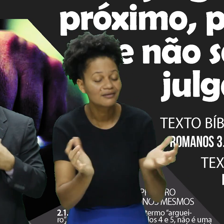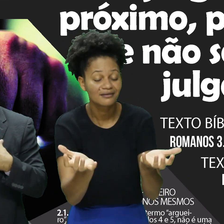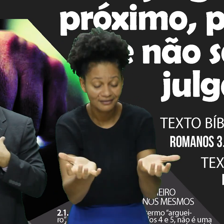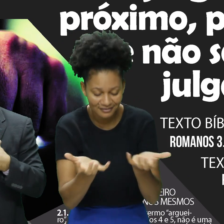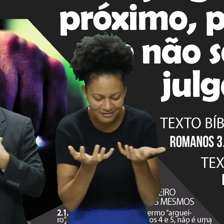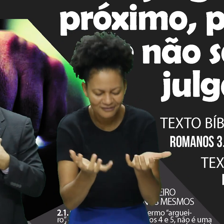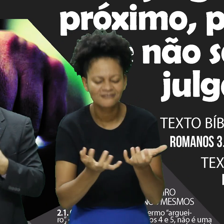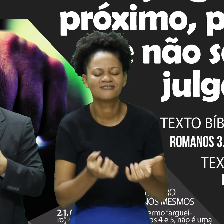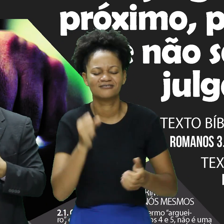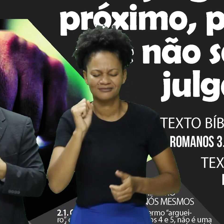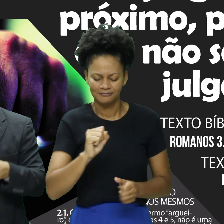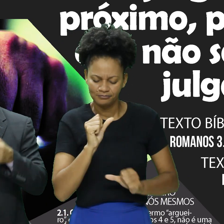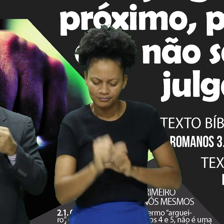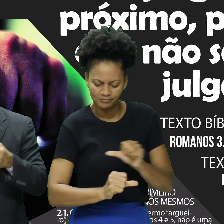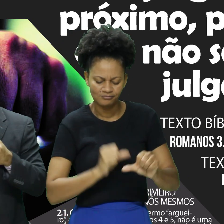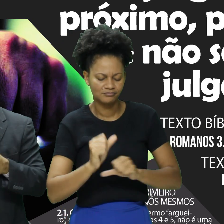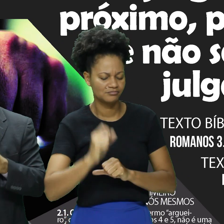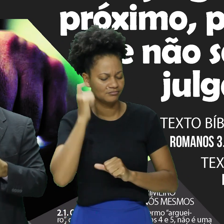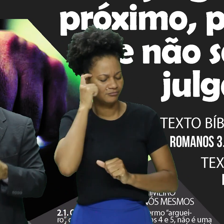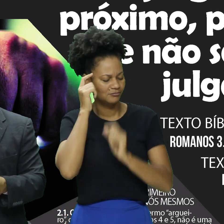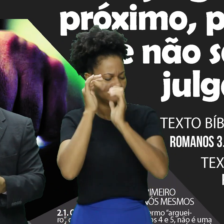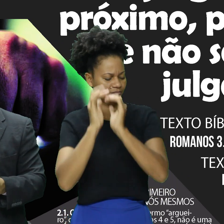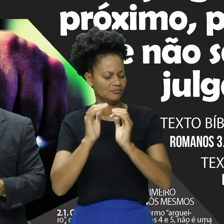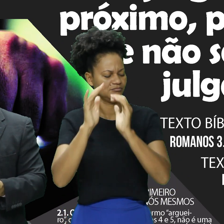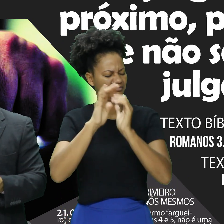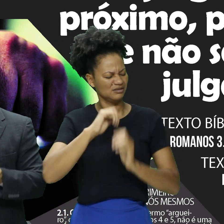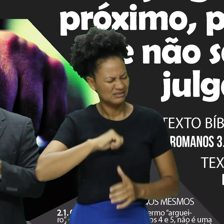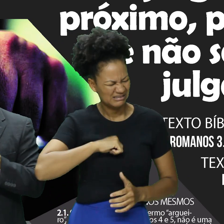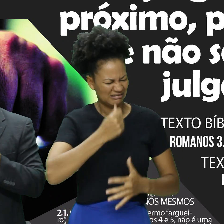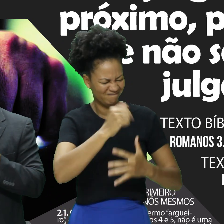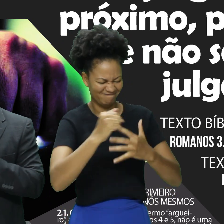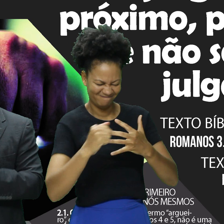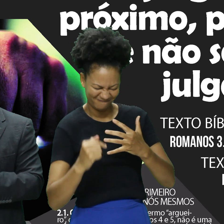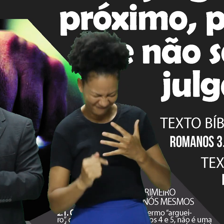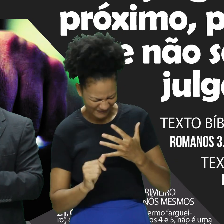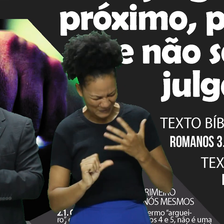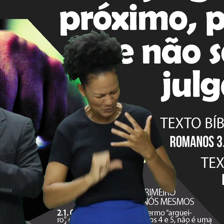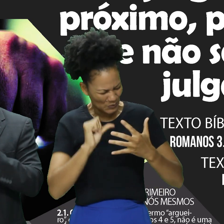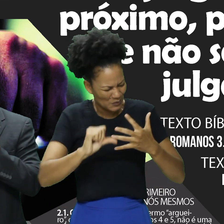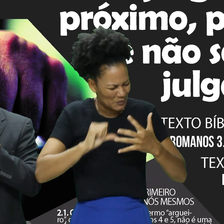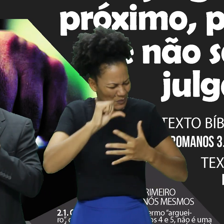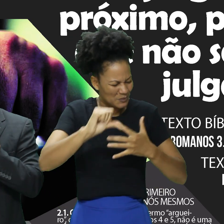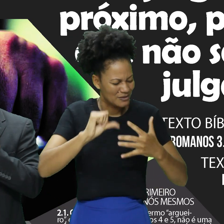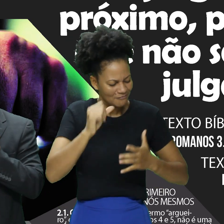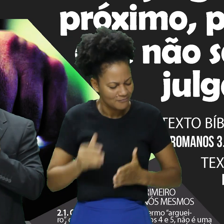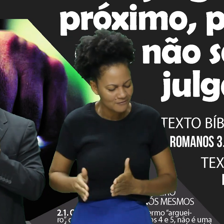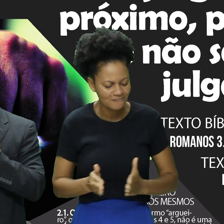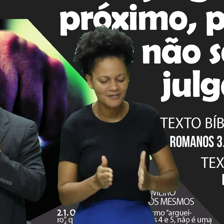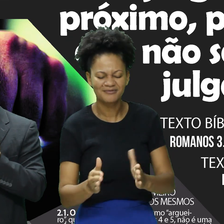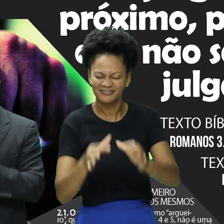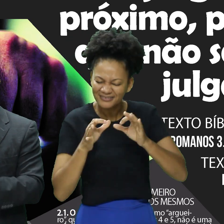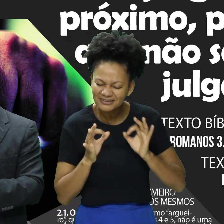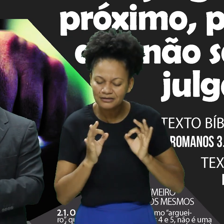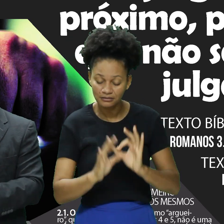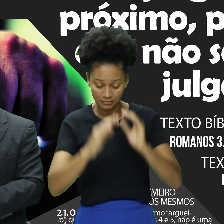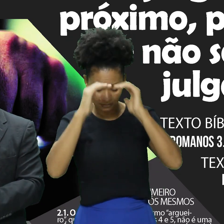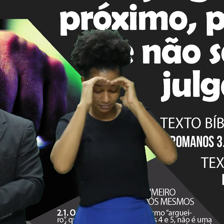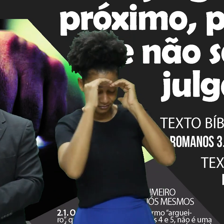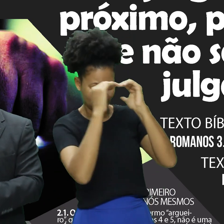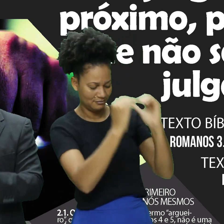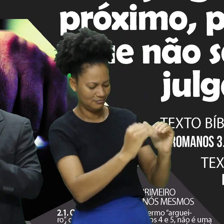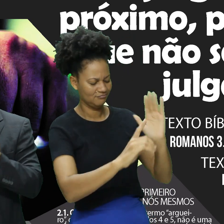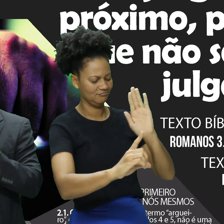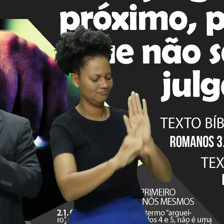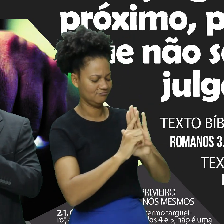sim mudar o nosso pensamento e as nossas atitudes para acertar o caminho, para obedecer à lei do